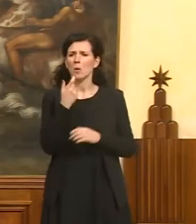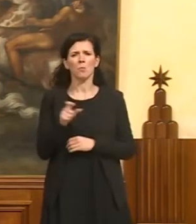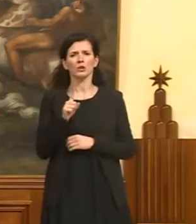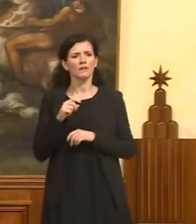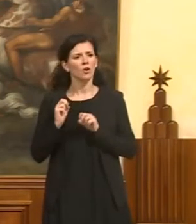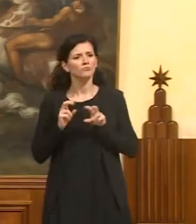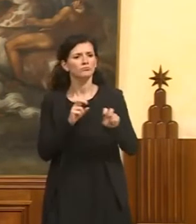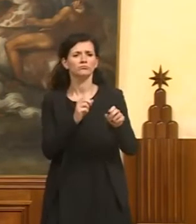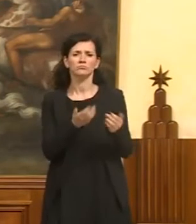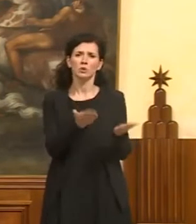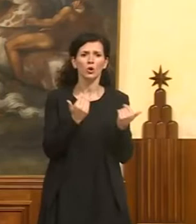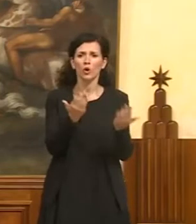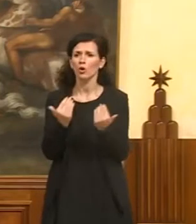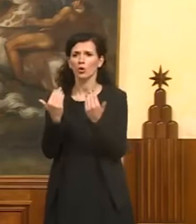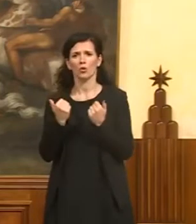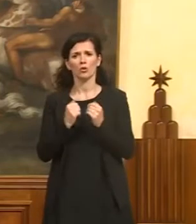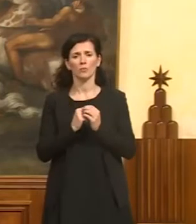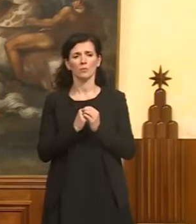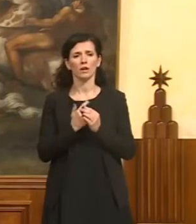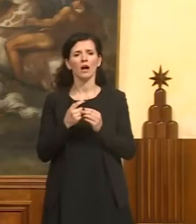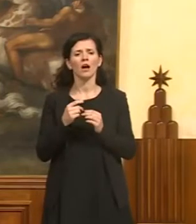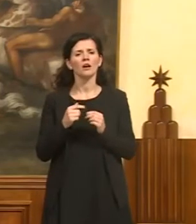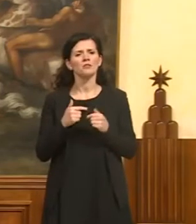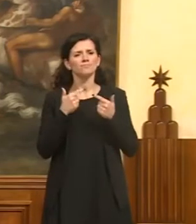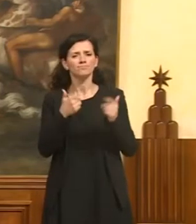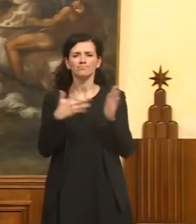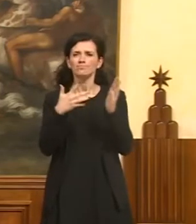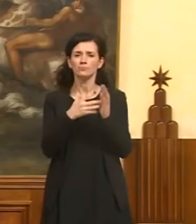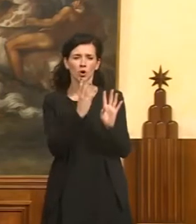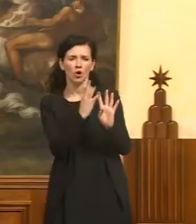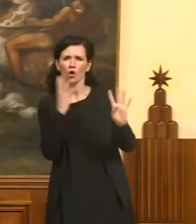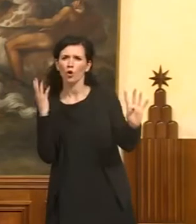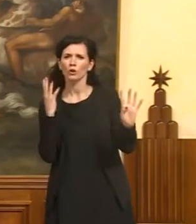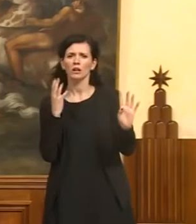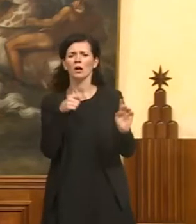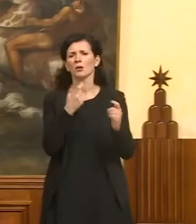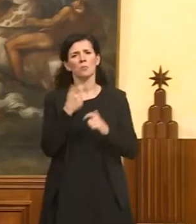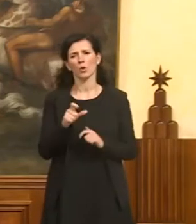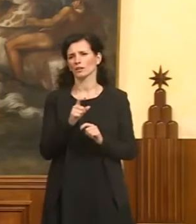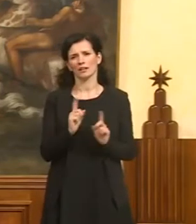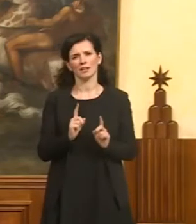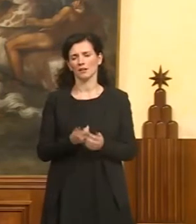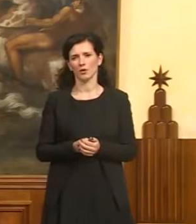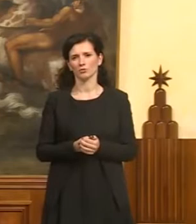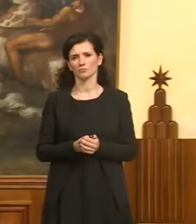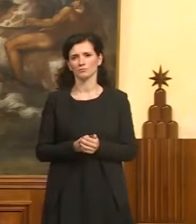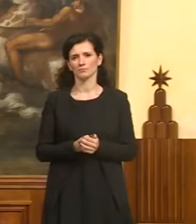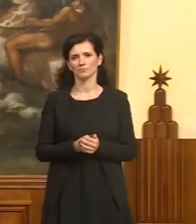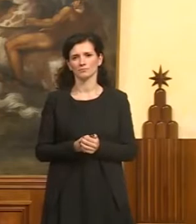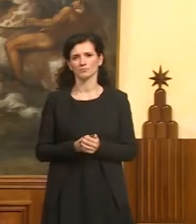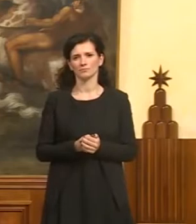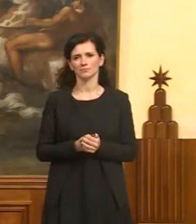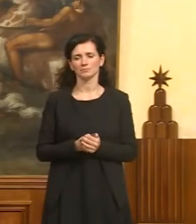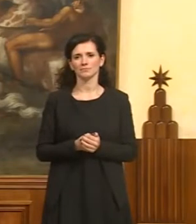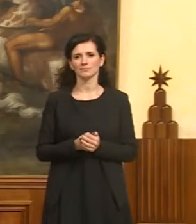acquisti, non c'è ragione di creare code che in questo momento non si giustificano affatto.